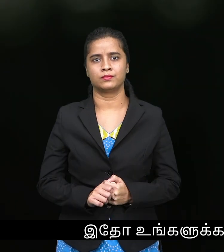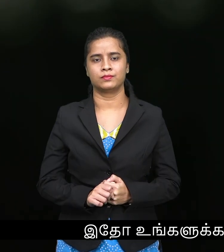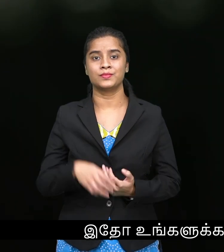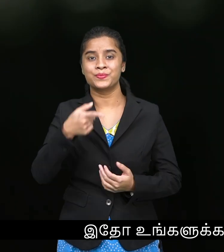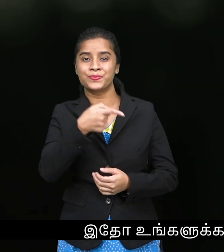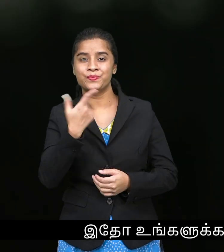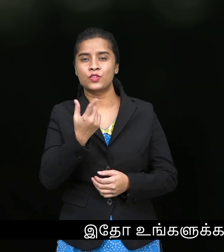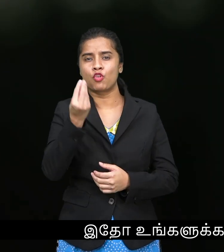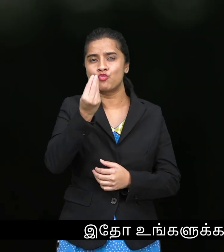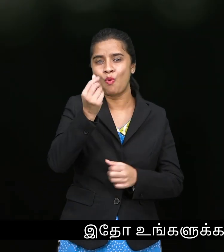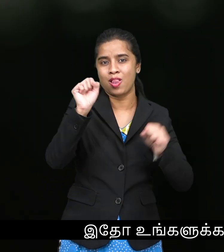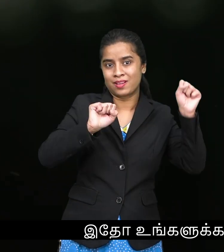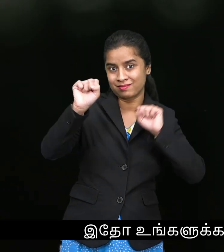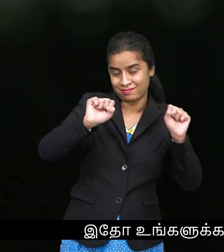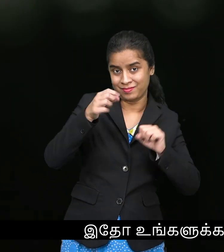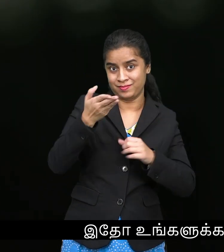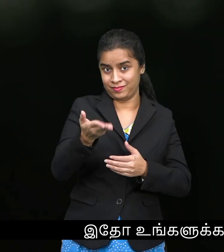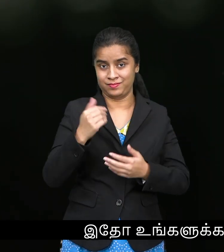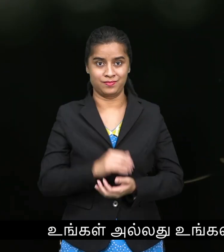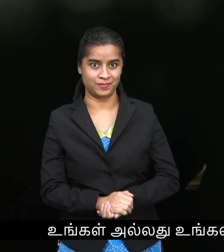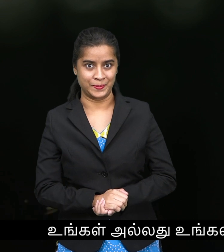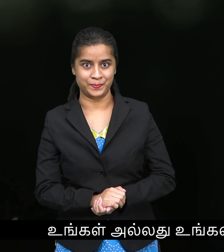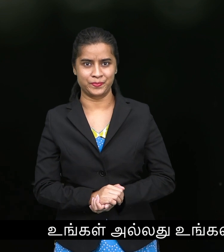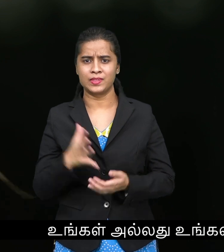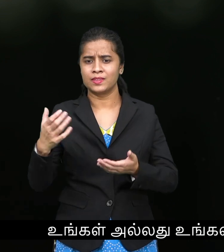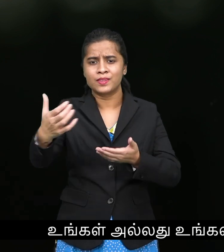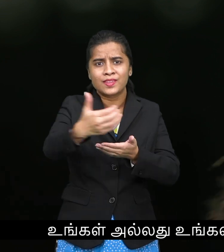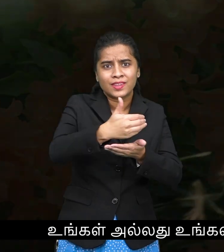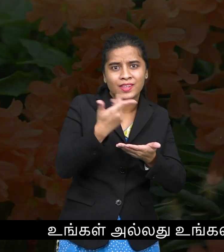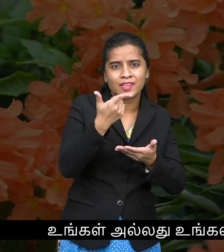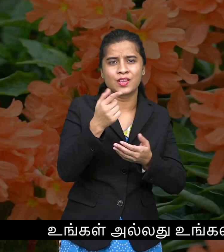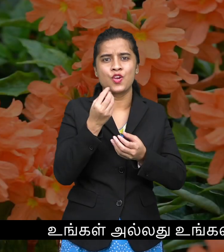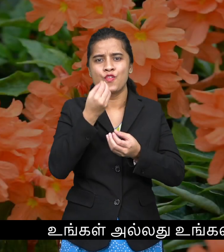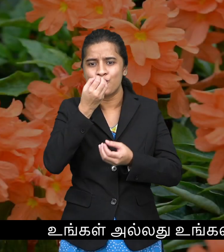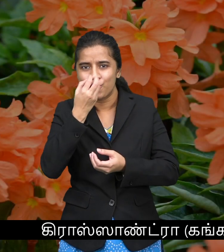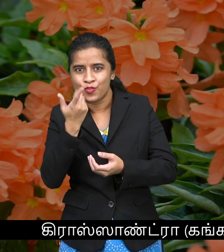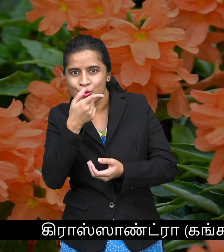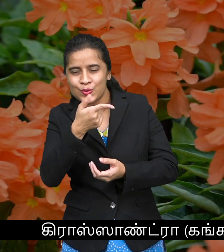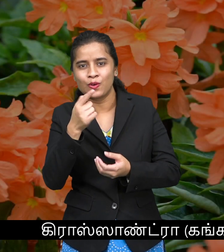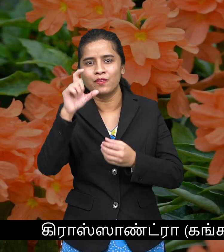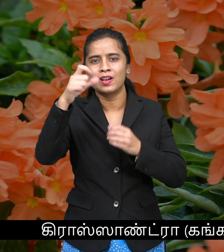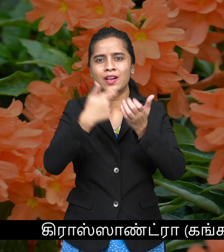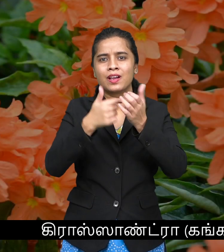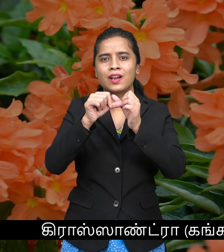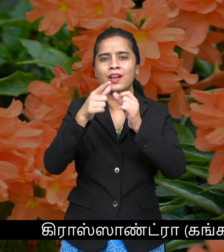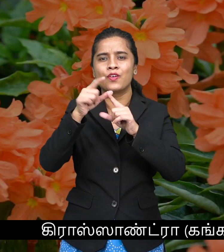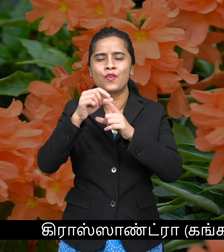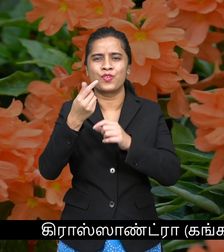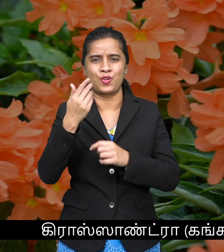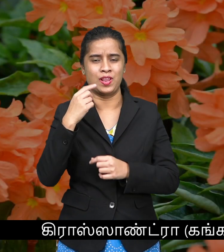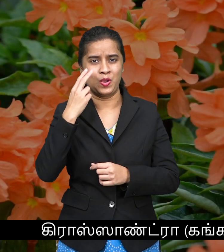இது உங்களுக்காக ஒரு சிறிய செயல்பாடு. உங்கள் நண்பரின் வீடுகளில் இருந்து கிராசென்ட்ரா,